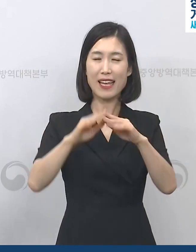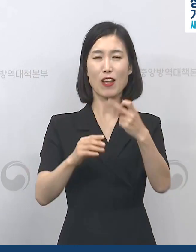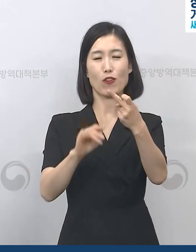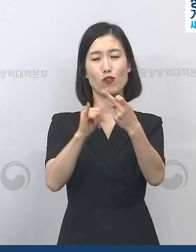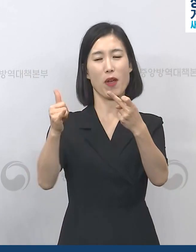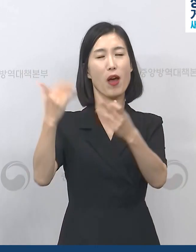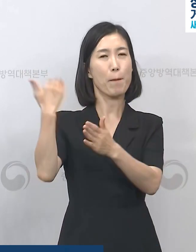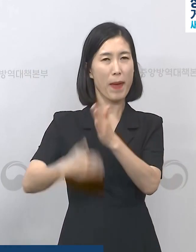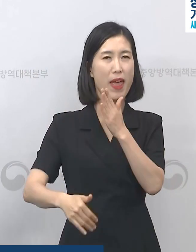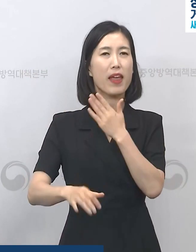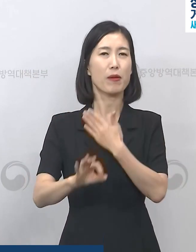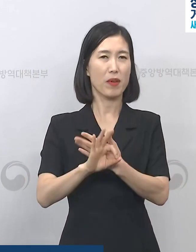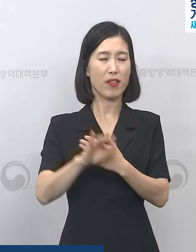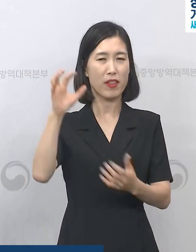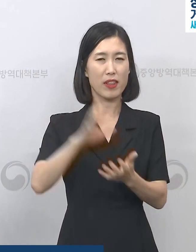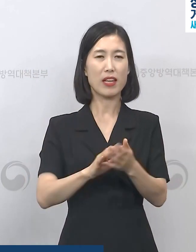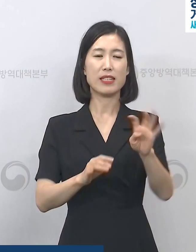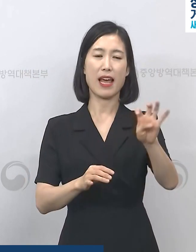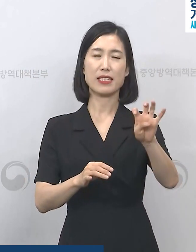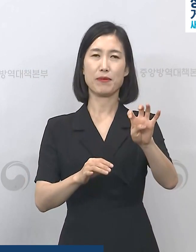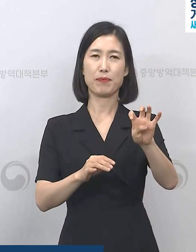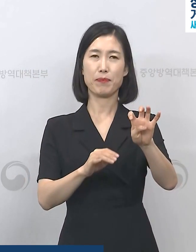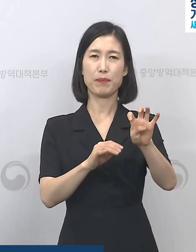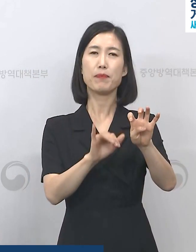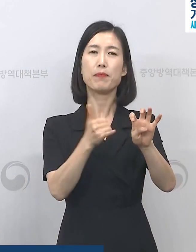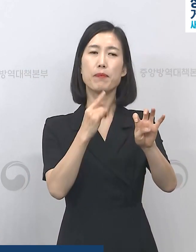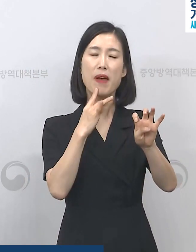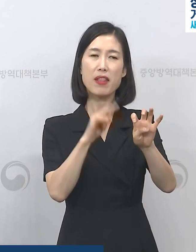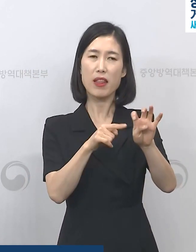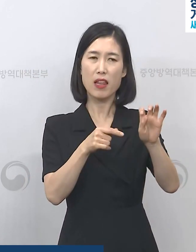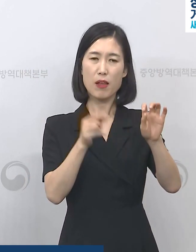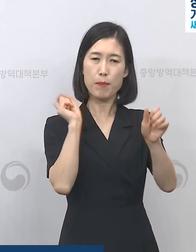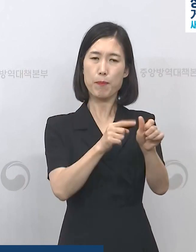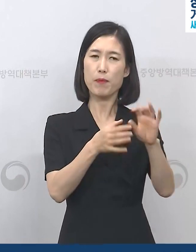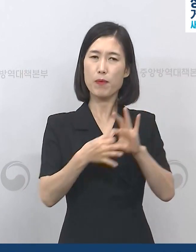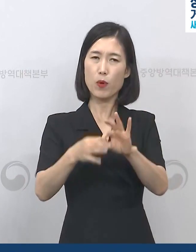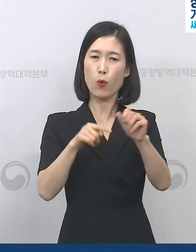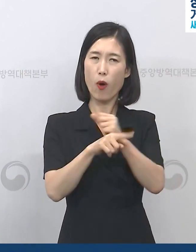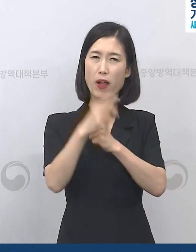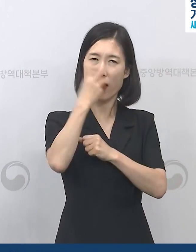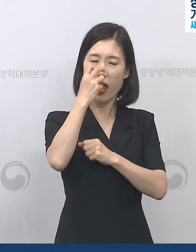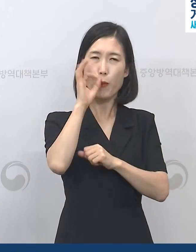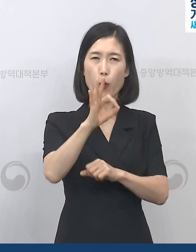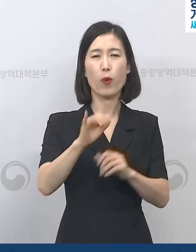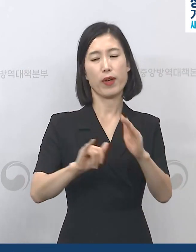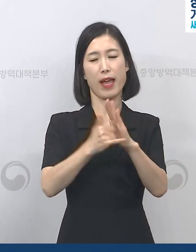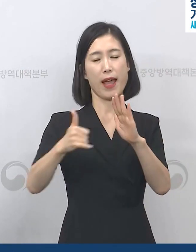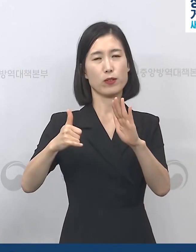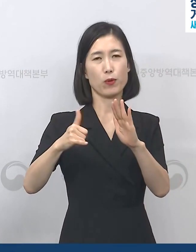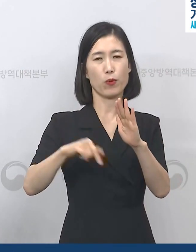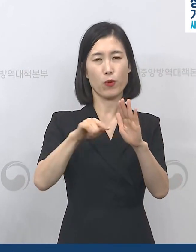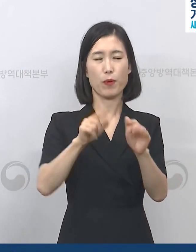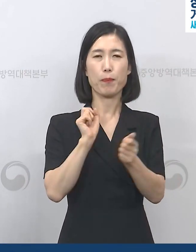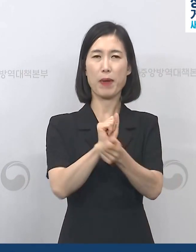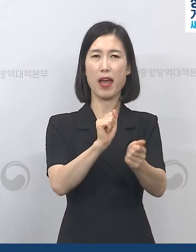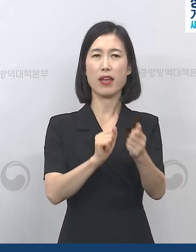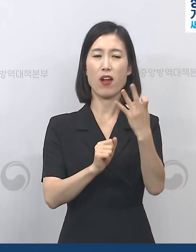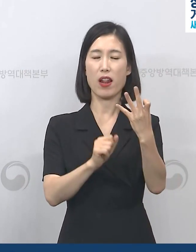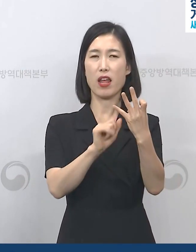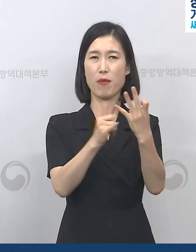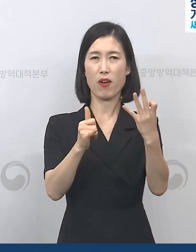12건을 제외한 40건에 대한 감염 경로를 분석한 결과, 가족 간 전파가